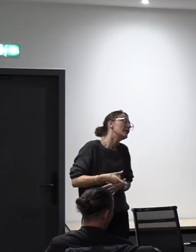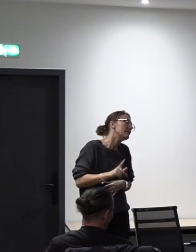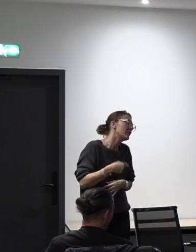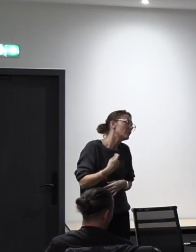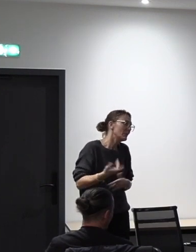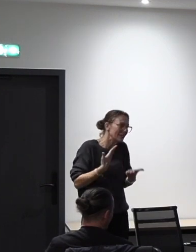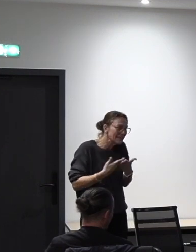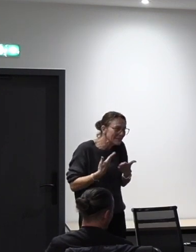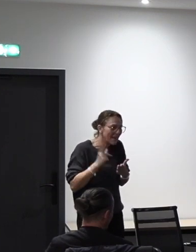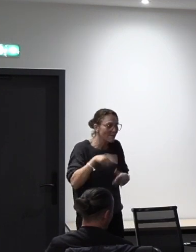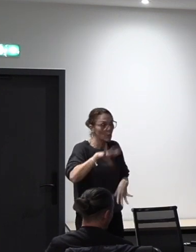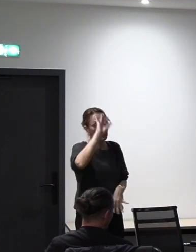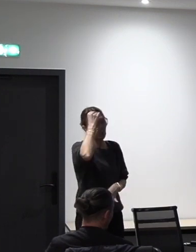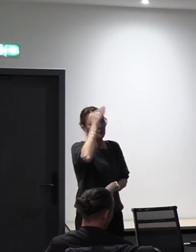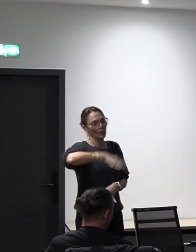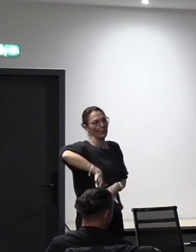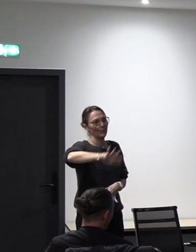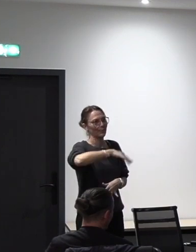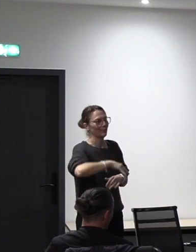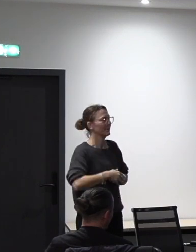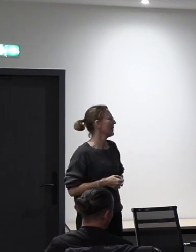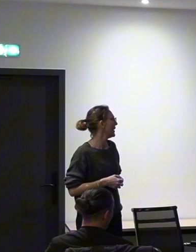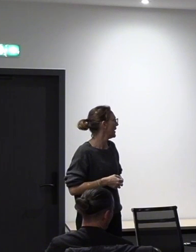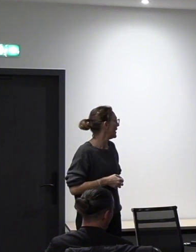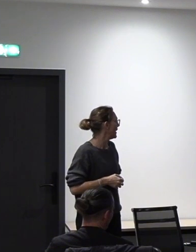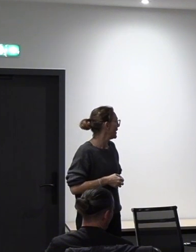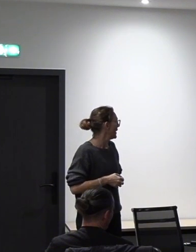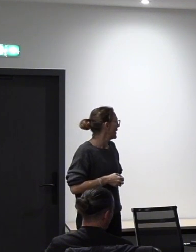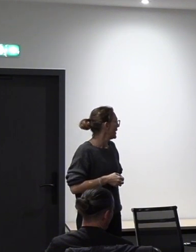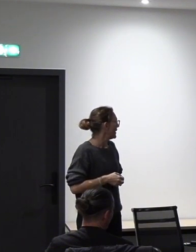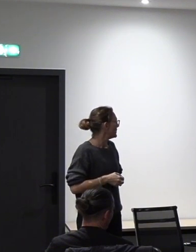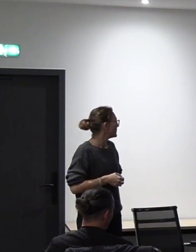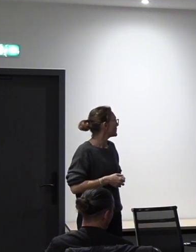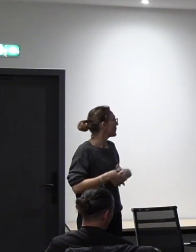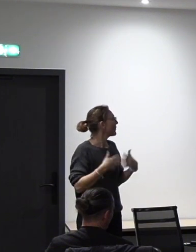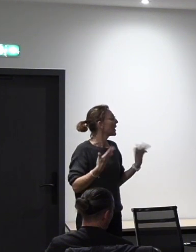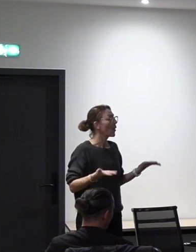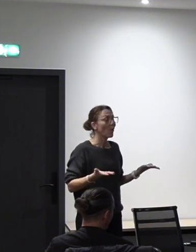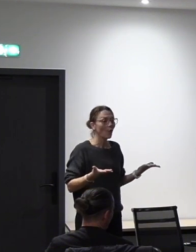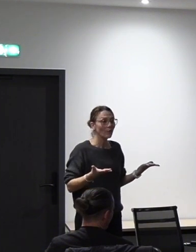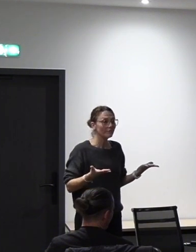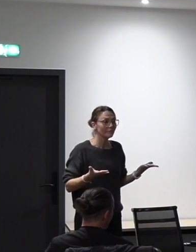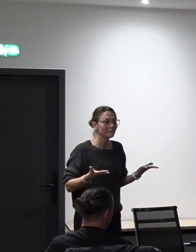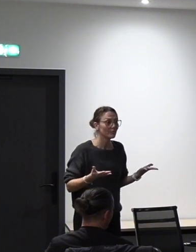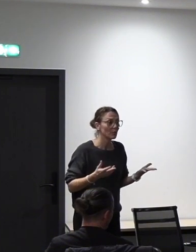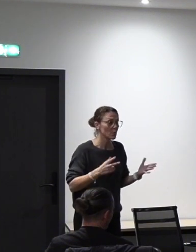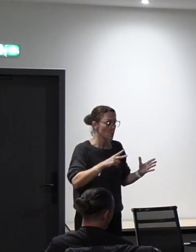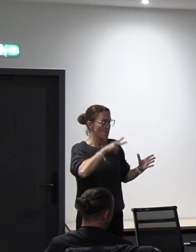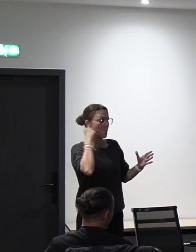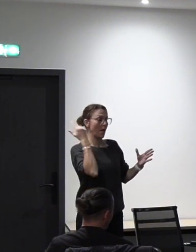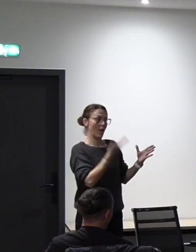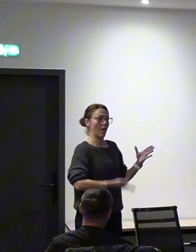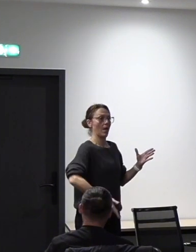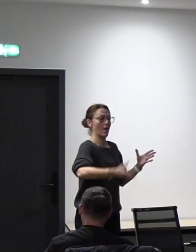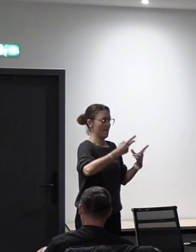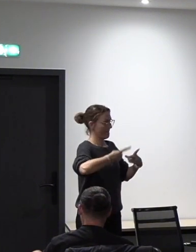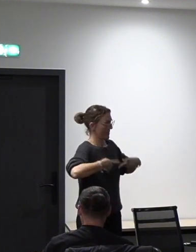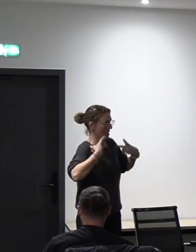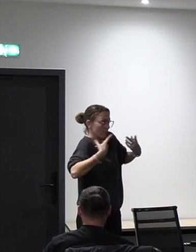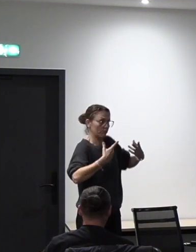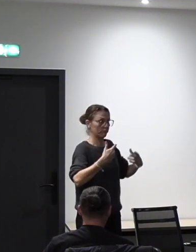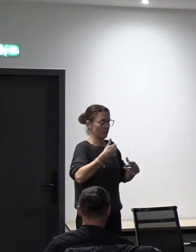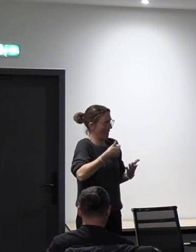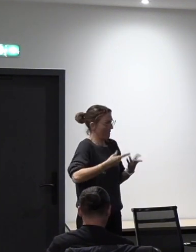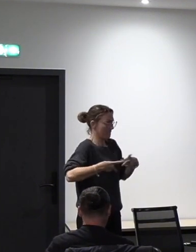C'est ça dont il faut avoir conscience. Alors, on peut dire que dans le fond, toute vie humaine est une vie, que le